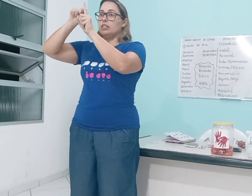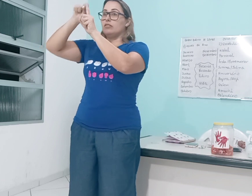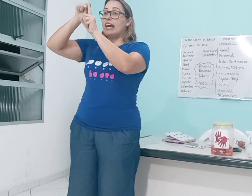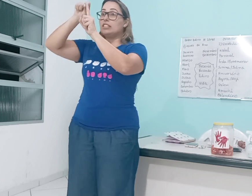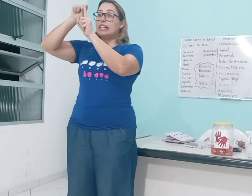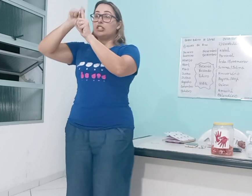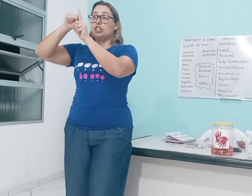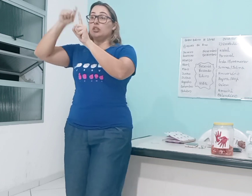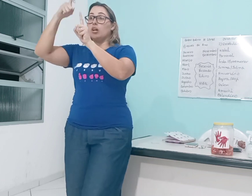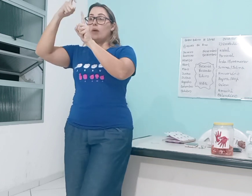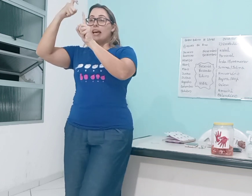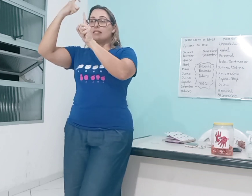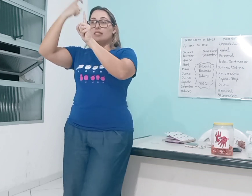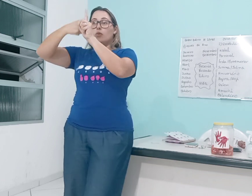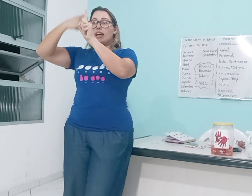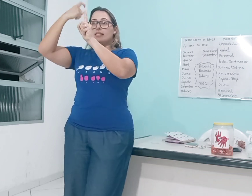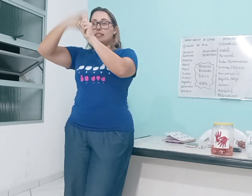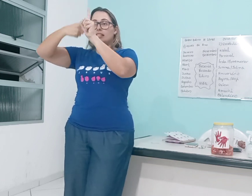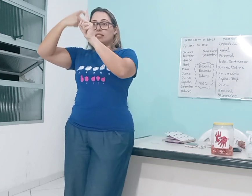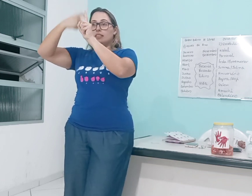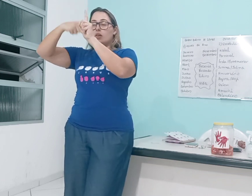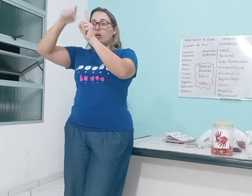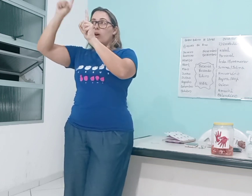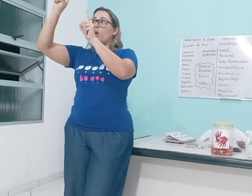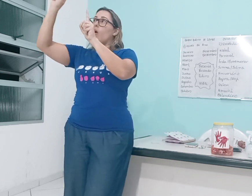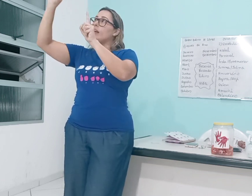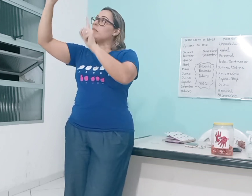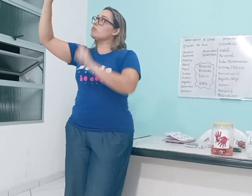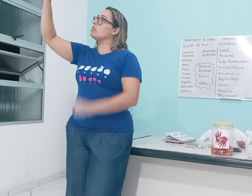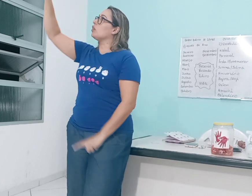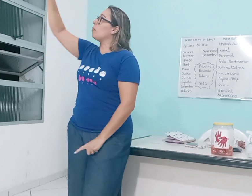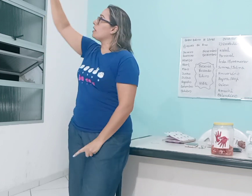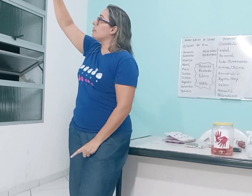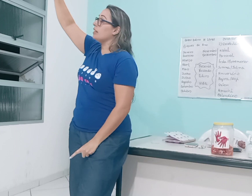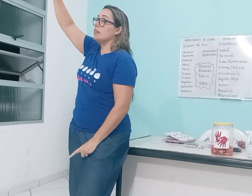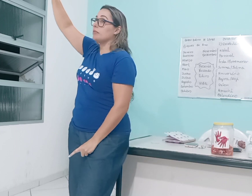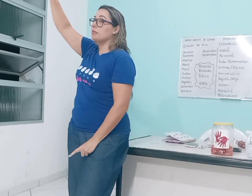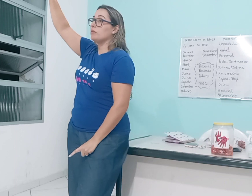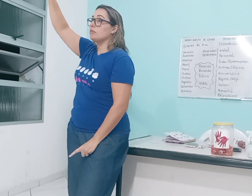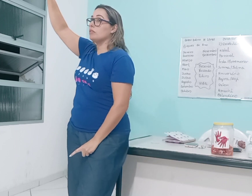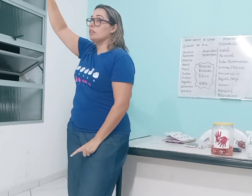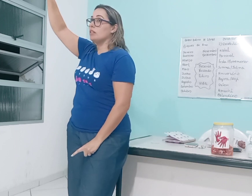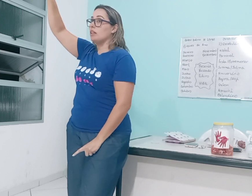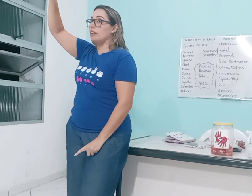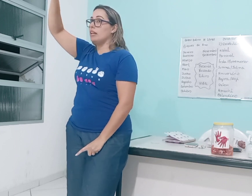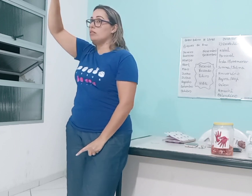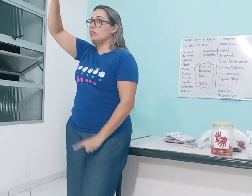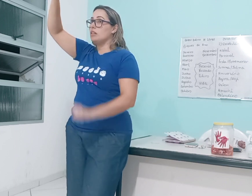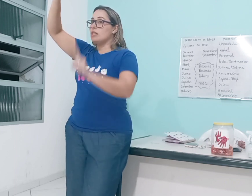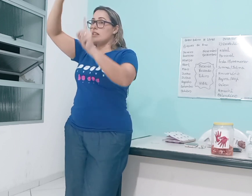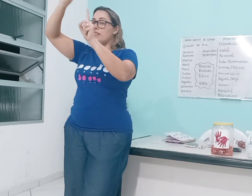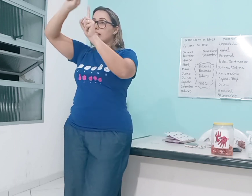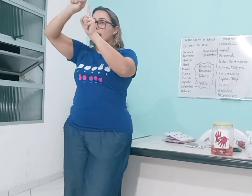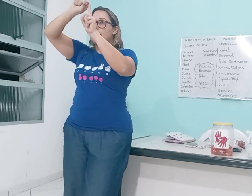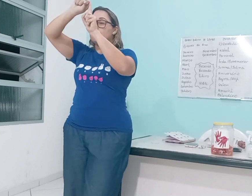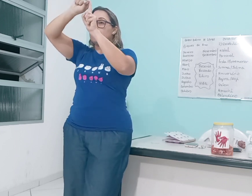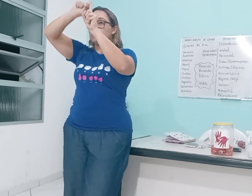Faz direitinho, não é assim. Ó, olha a mãozinha como é que fica. Tá vendo? Você vai fazer esse risco